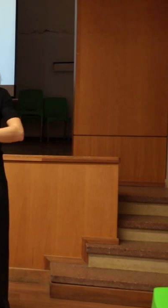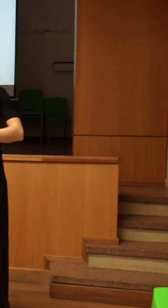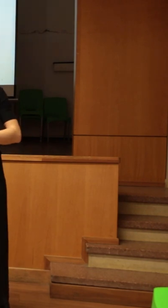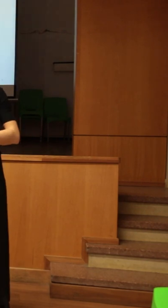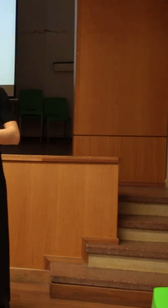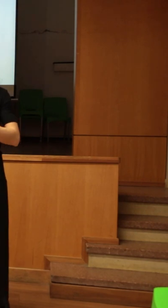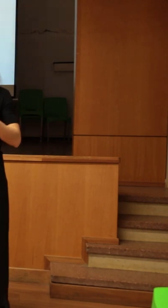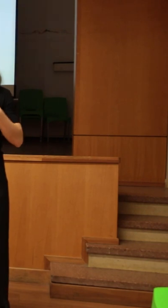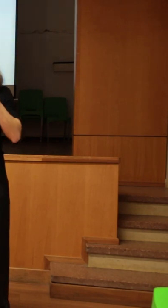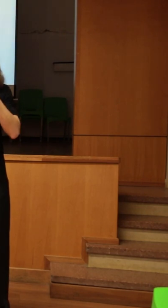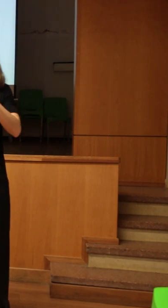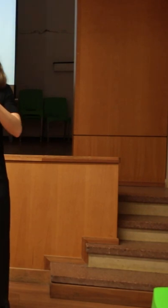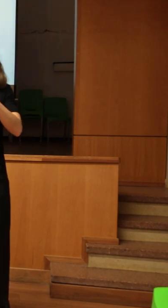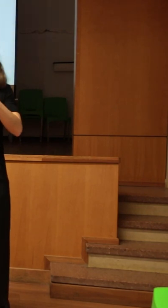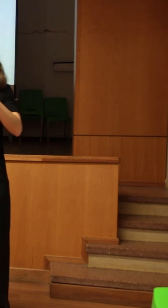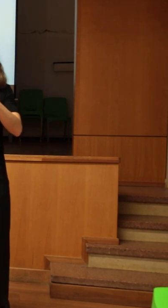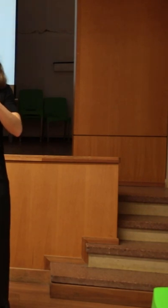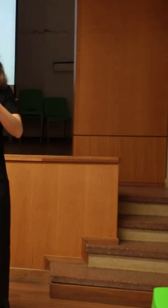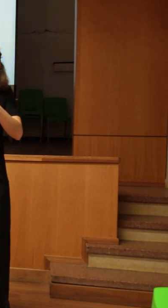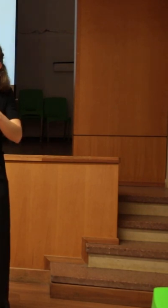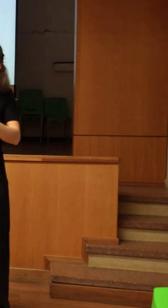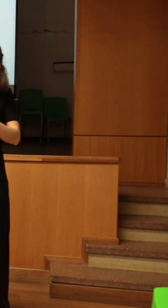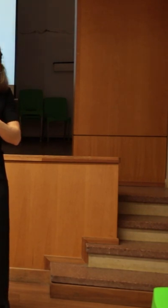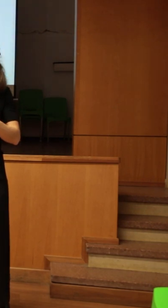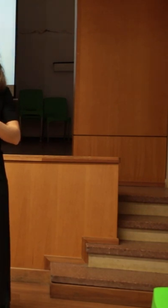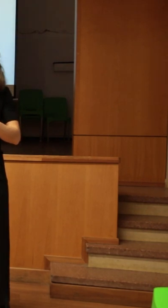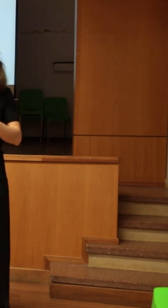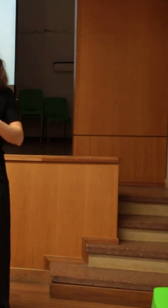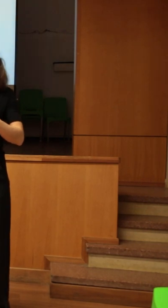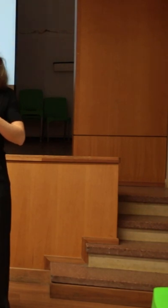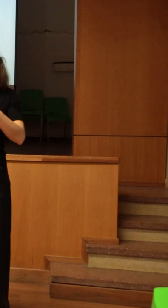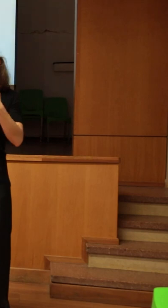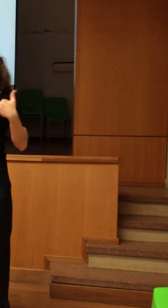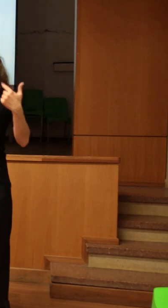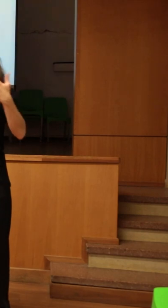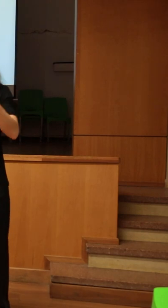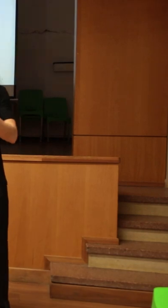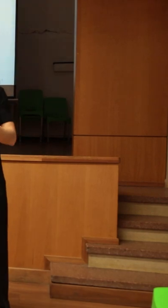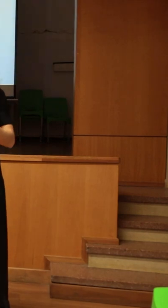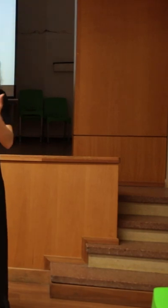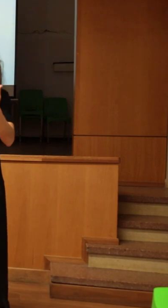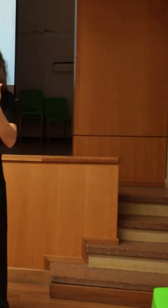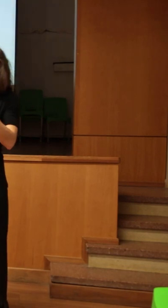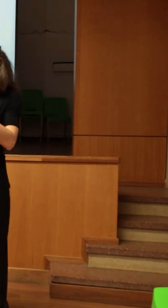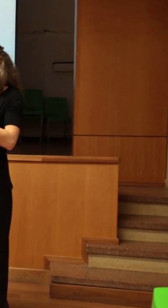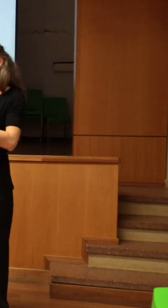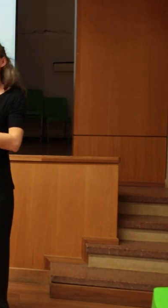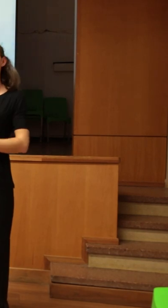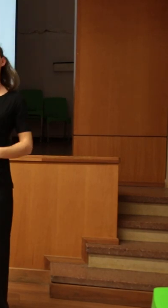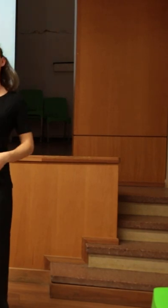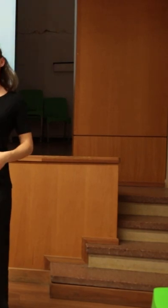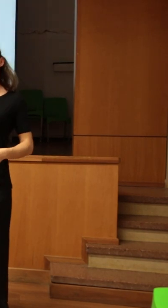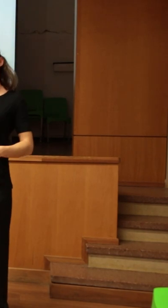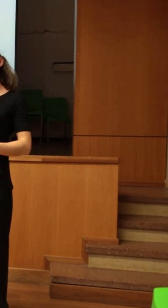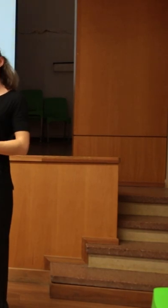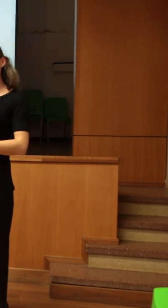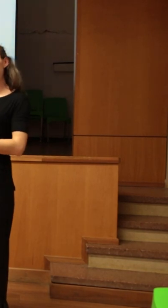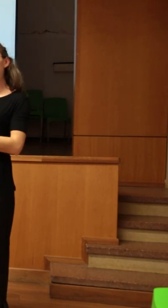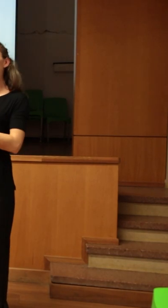realmente, yo diría, fundamental para pensar entre todos. Y yo veo acá, le decía a Andrés y a